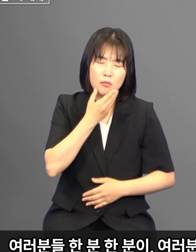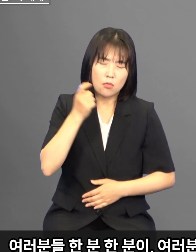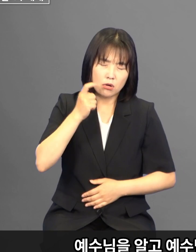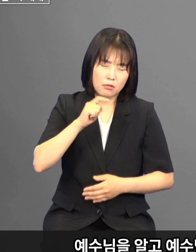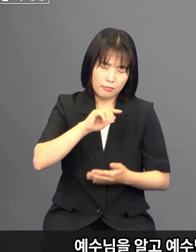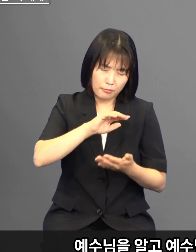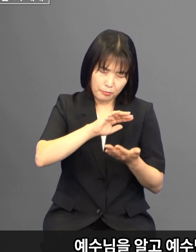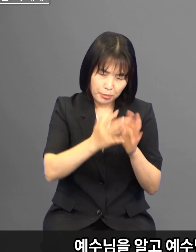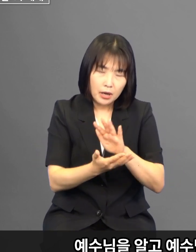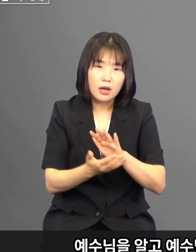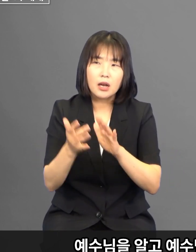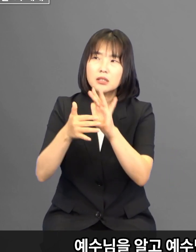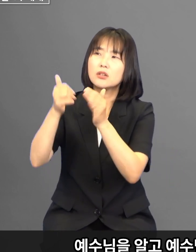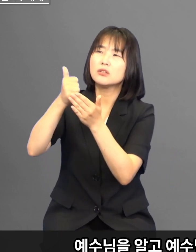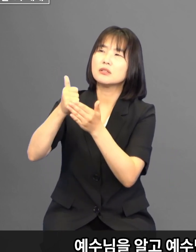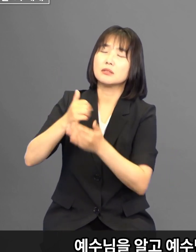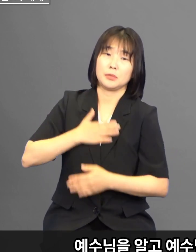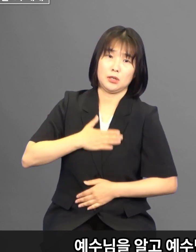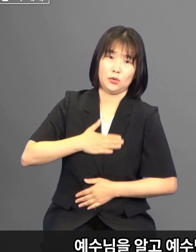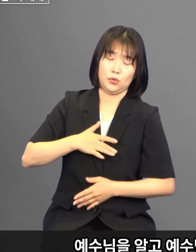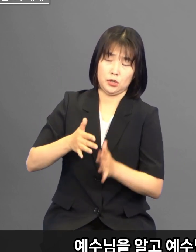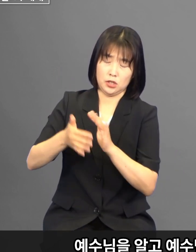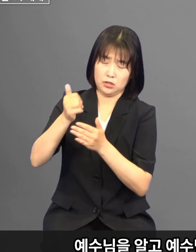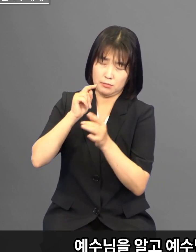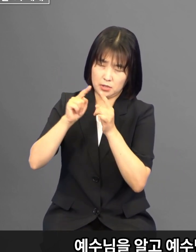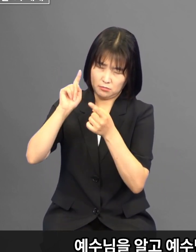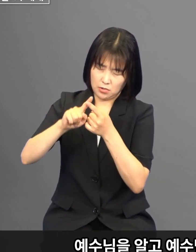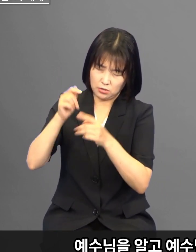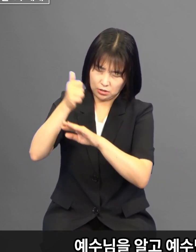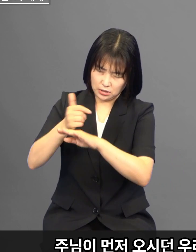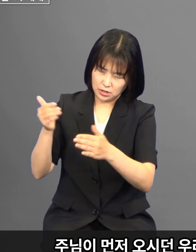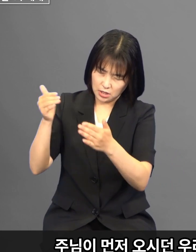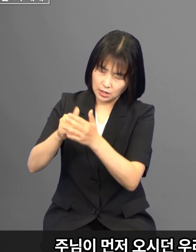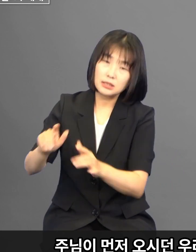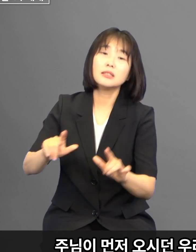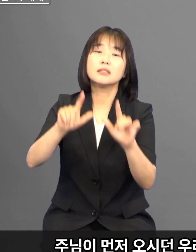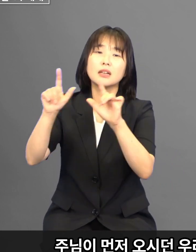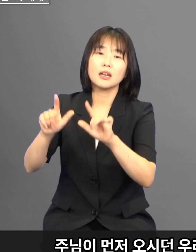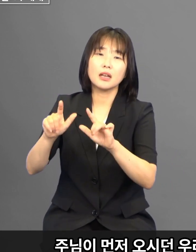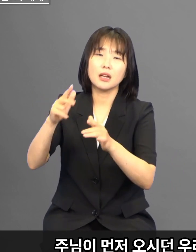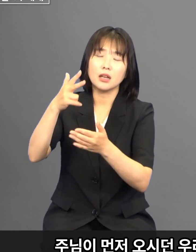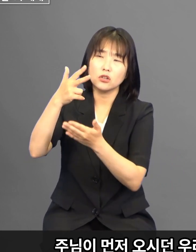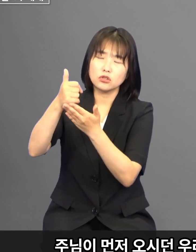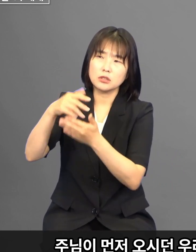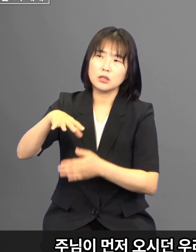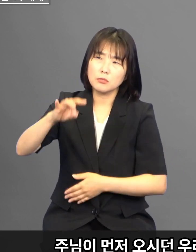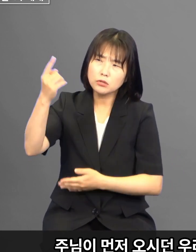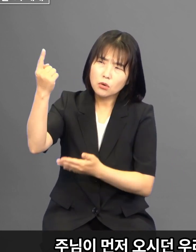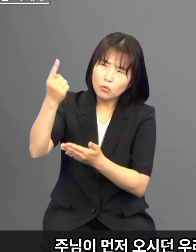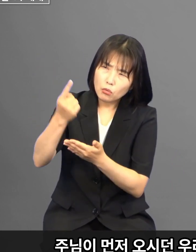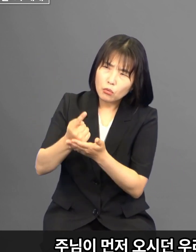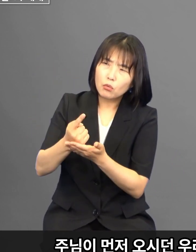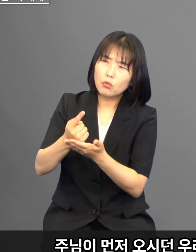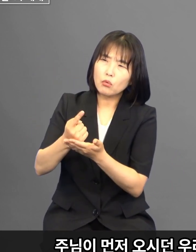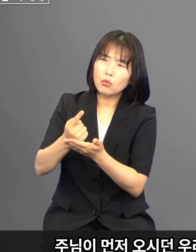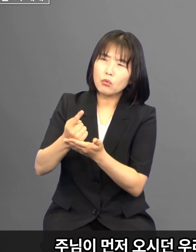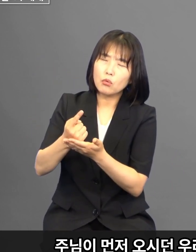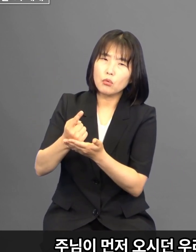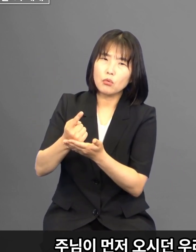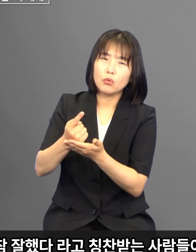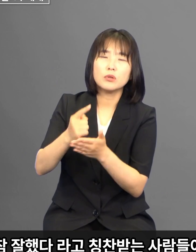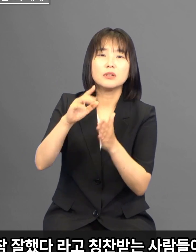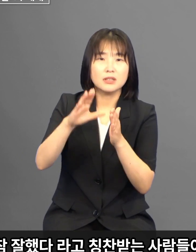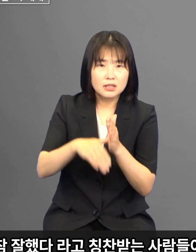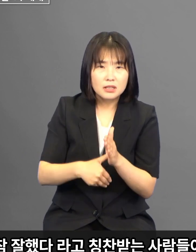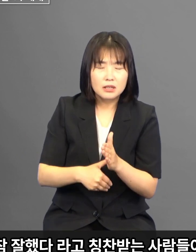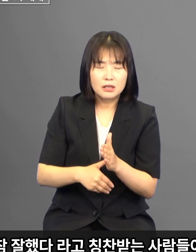변화되어지고 예수님을 알고 예수님 말씀대로 끝까지 살아가다가 주님이 먼저 오시든 우리가 주님 앞에 서든 어느 때이든지